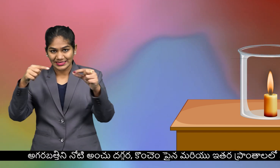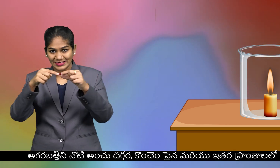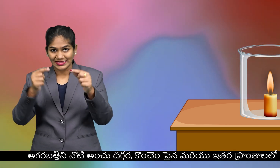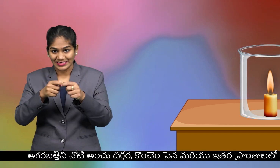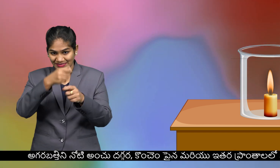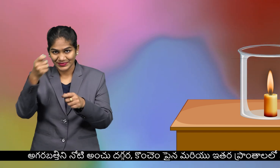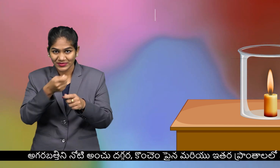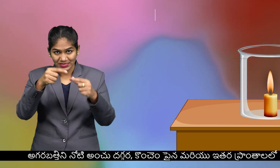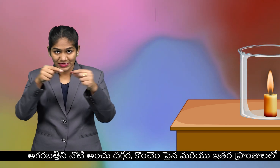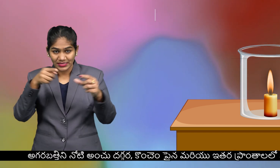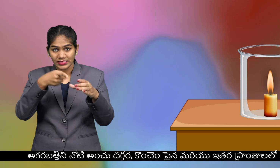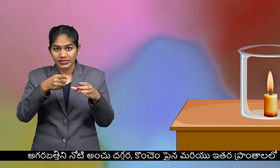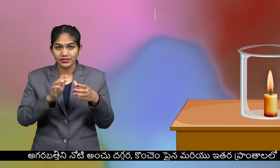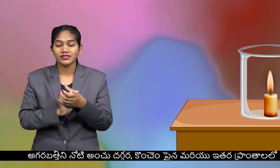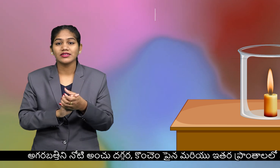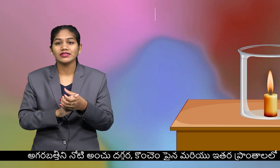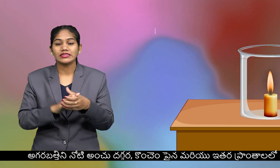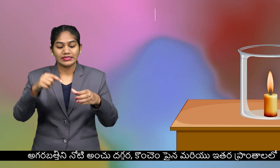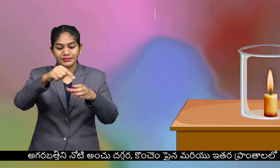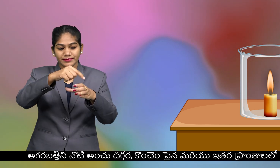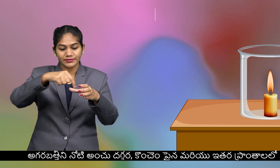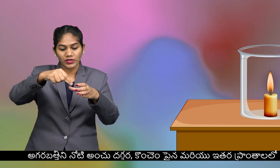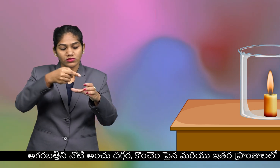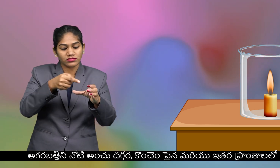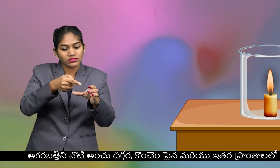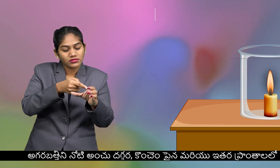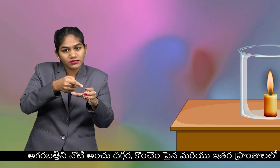అగరుబత్తిని నోటి అంచు దగ్గర